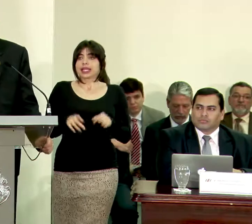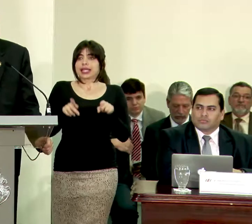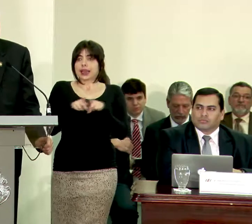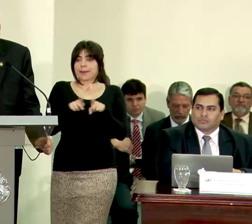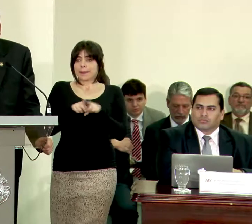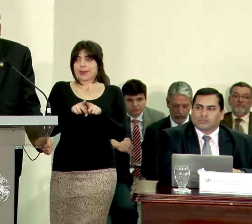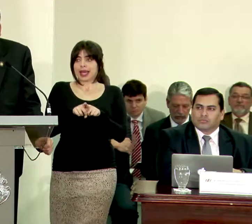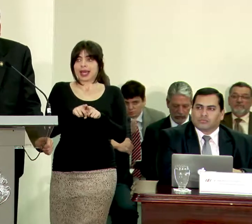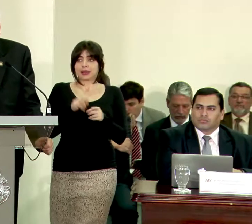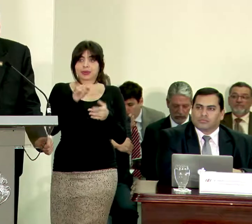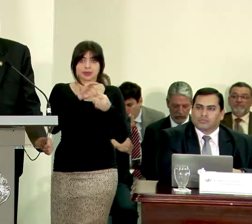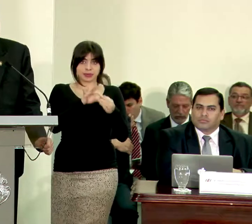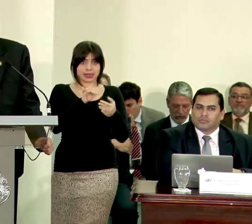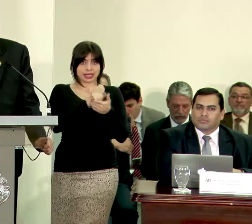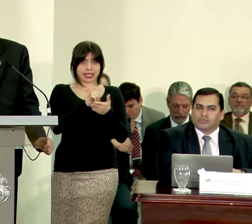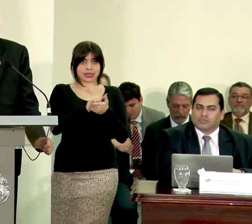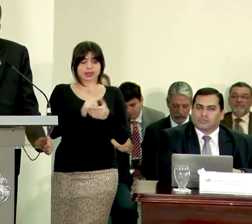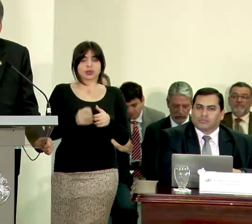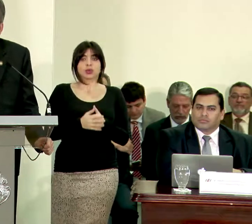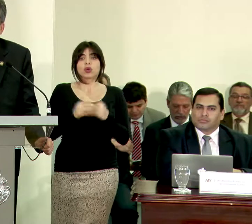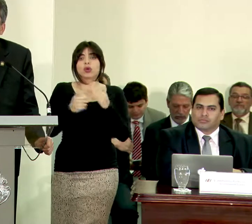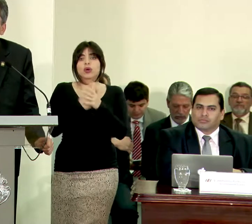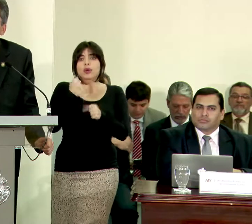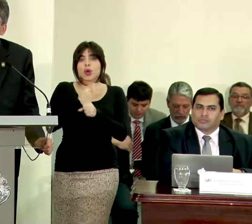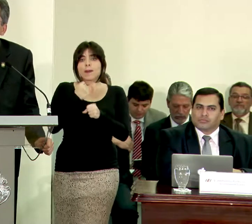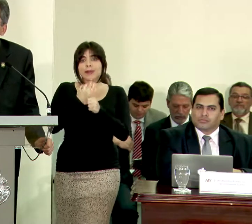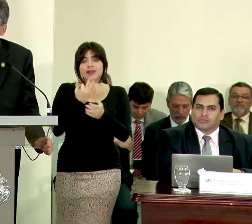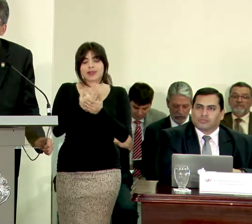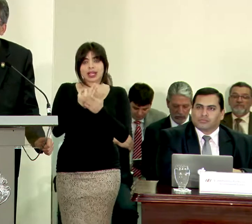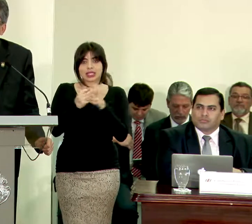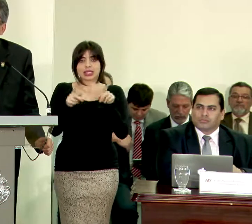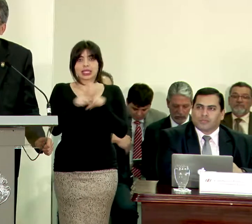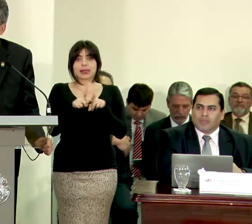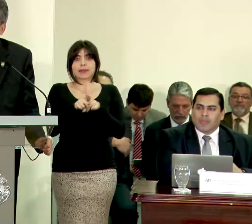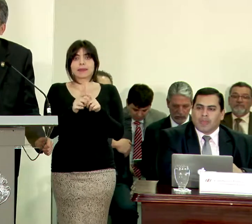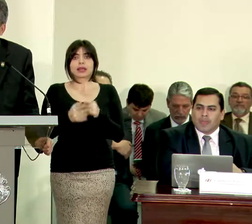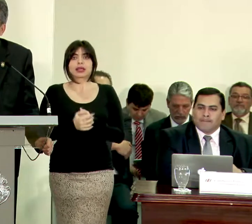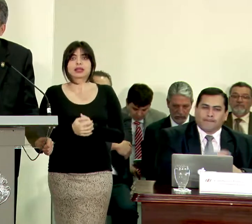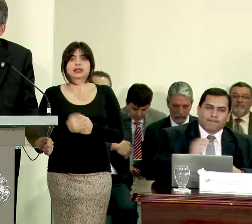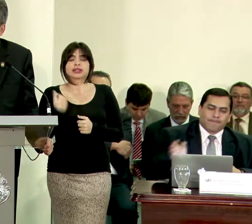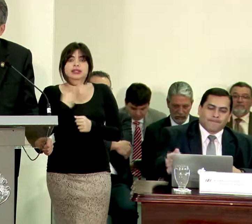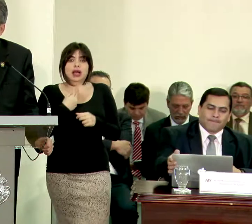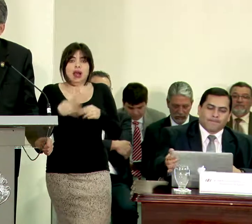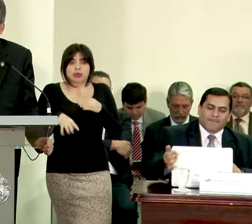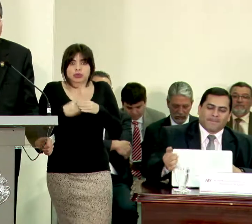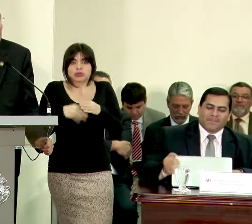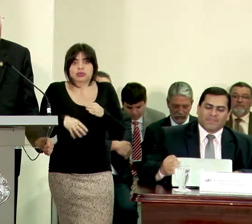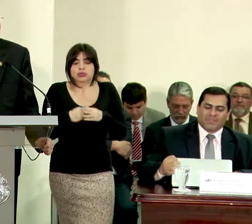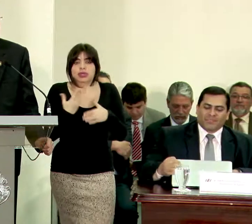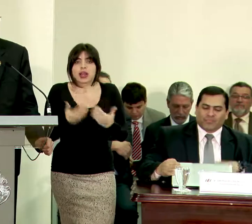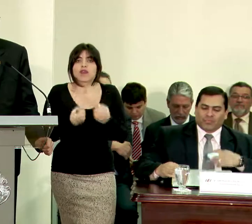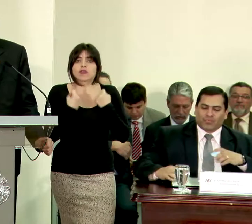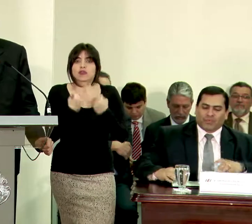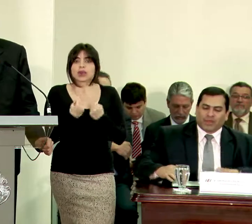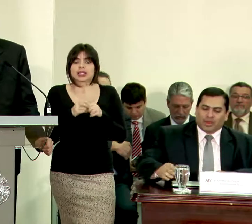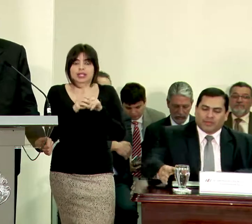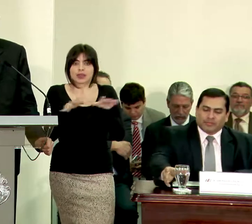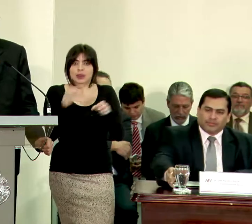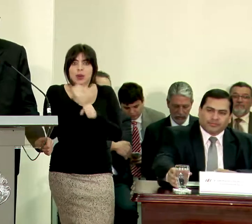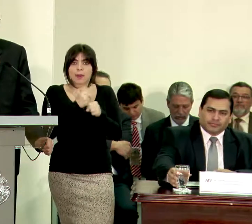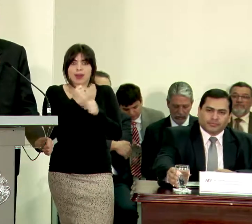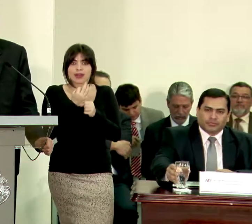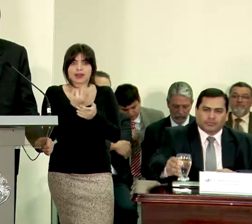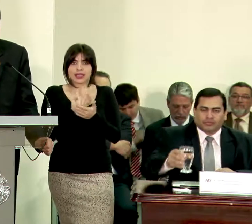También, en este sentido, nuevos operadores financieros también estamos agregándolos y fortaleciendo la red de